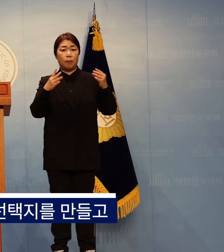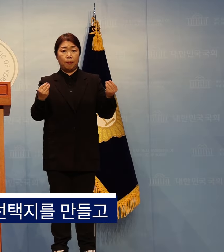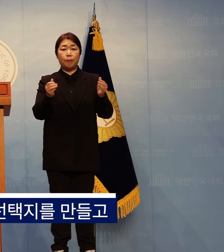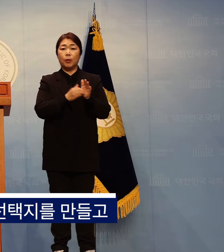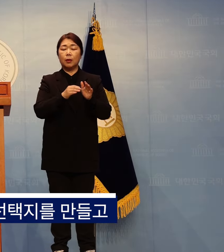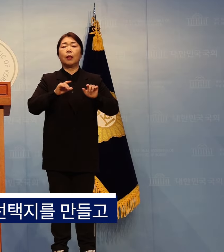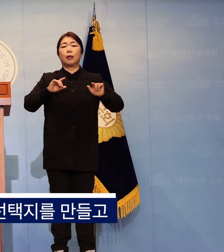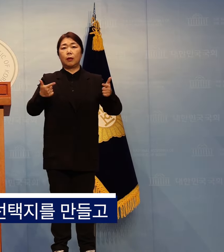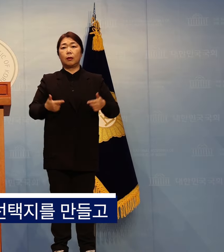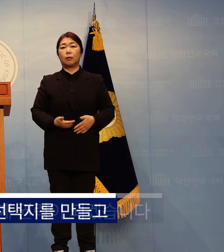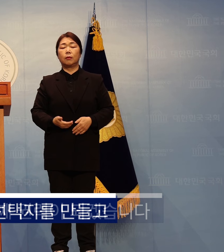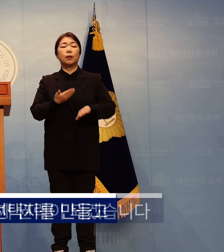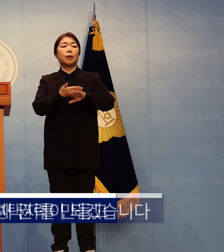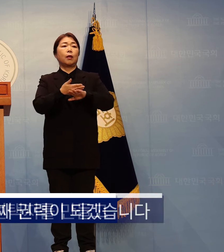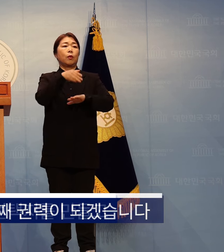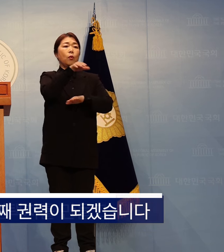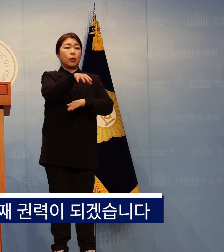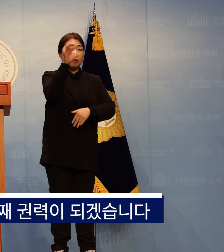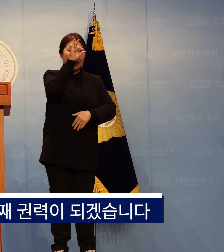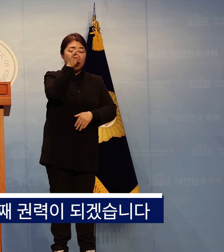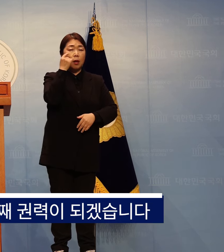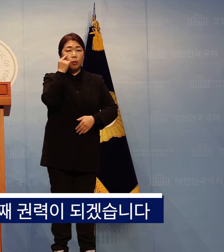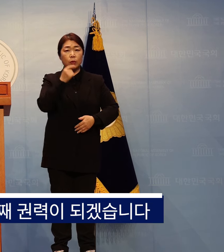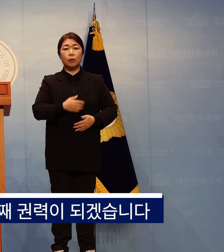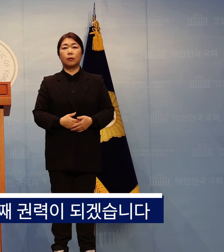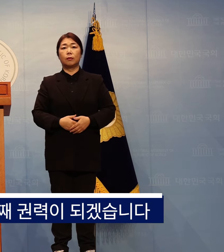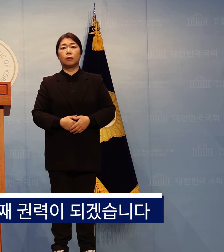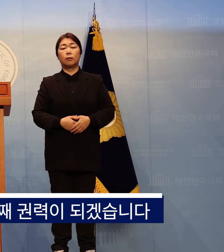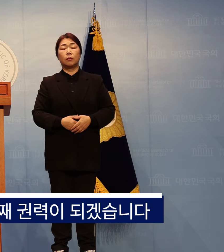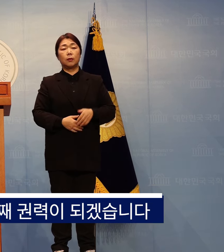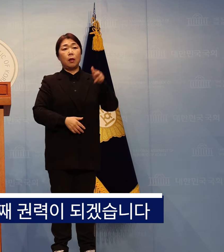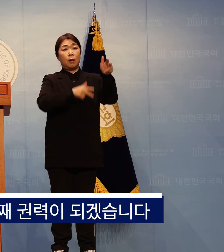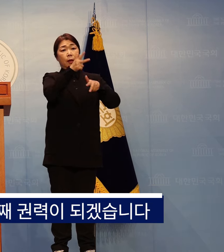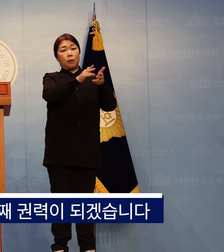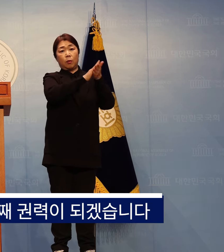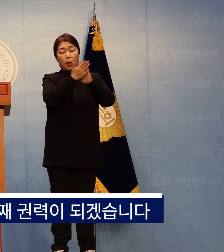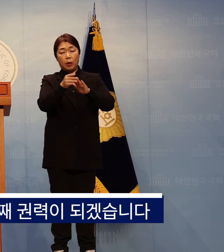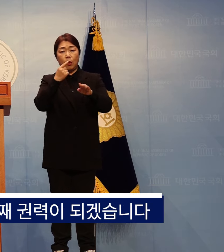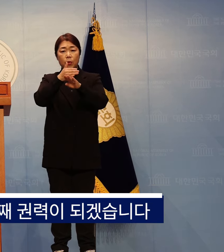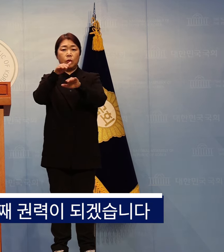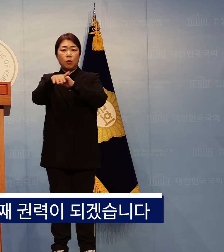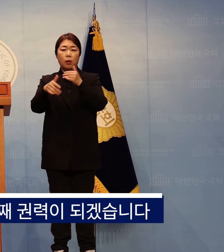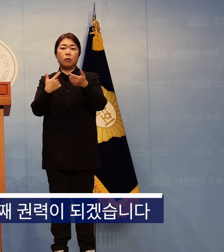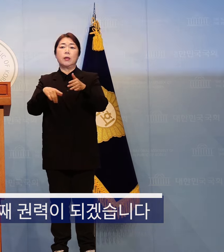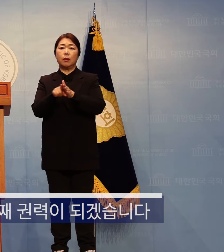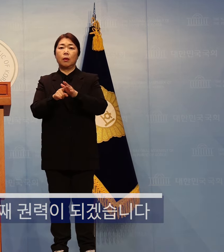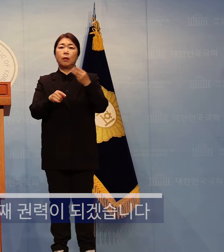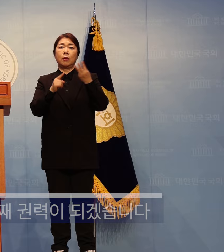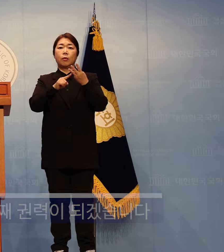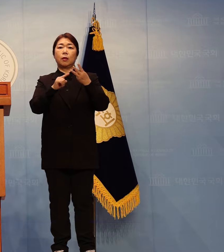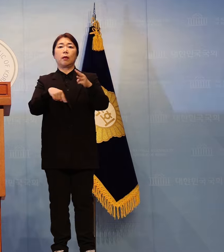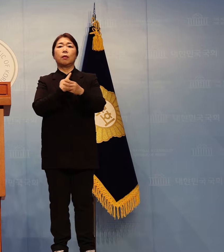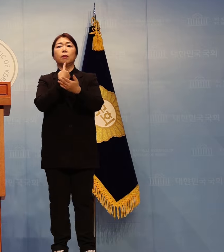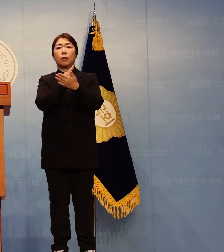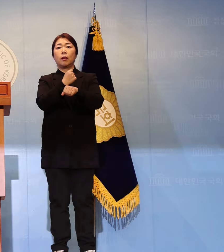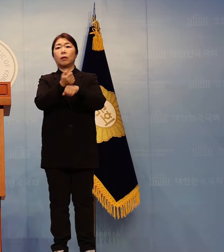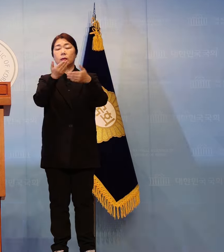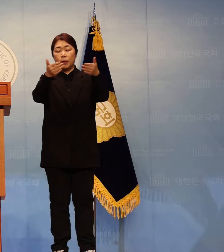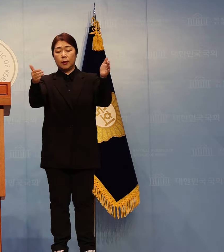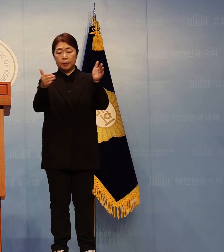제3지대에서 새로운 선택지를 만들고 산업화와 민주화 이후 세 번째 권력이 되겠습니다. 감사합니다.